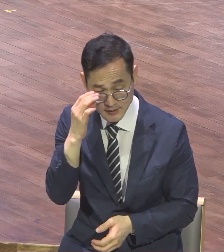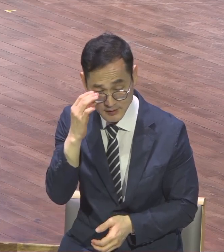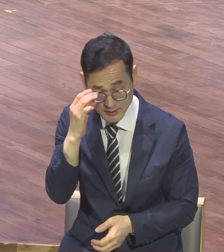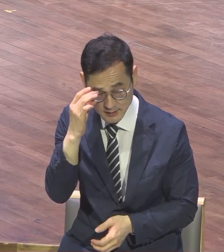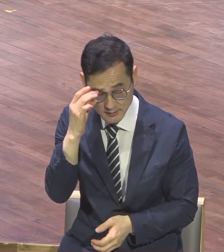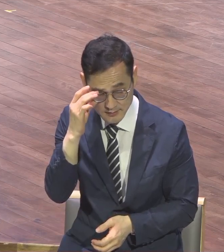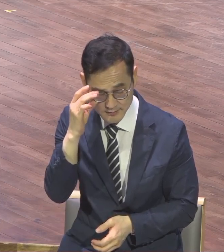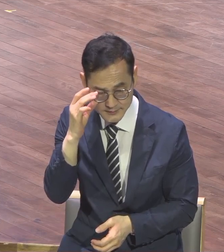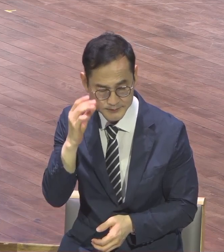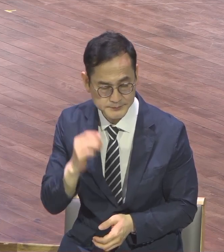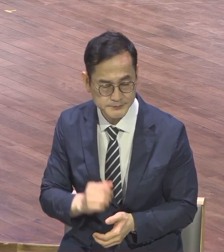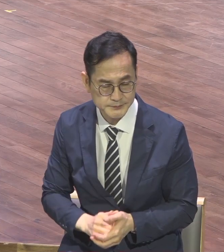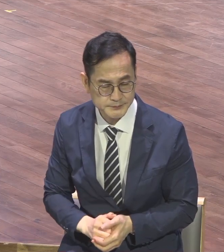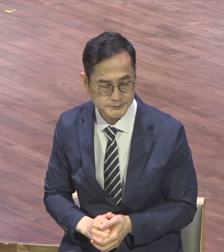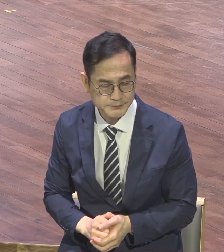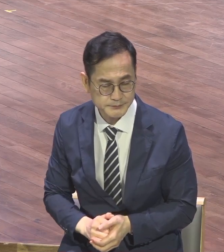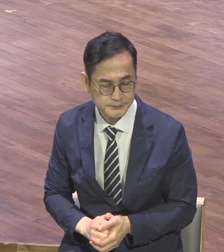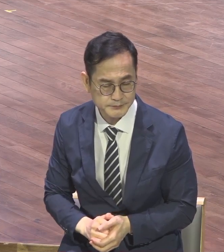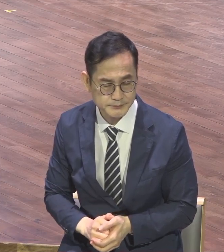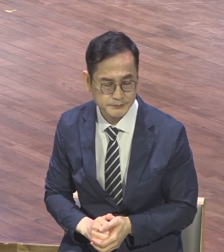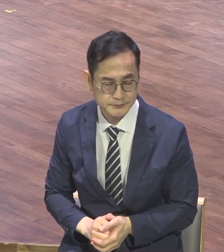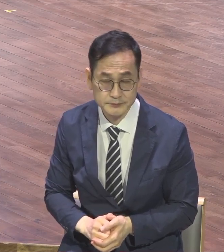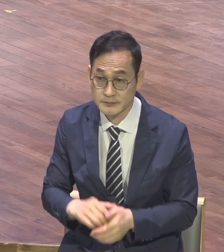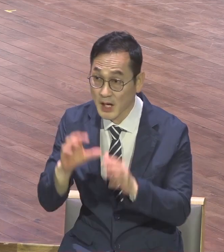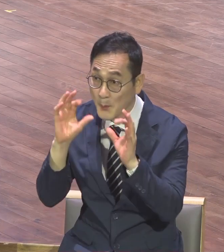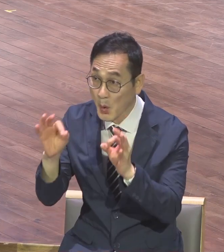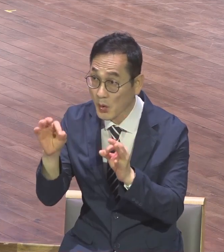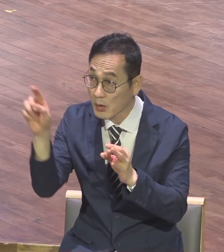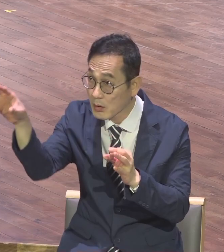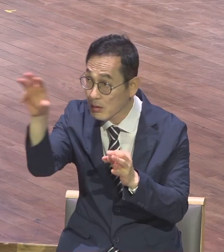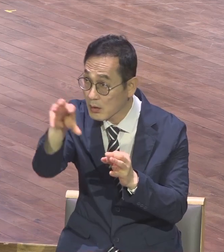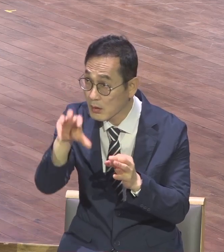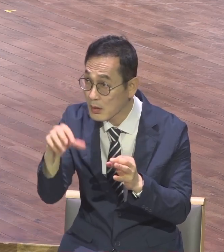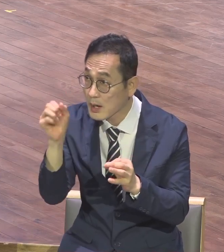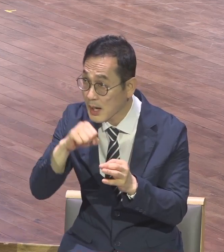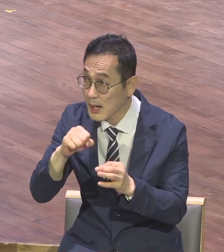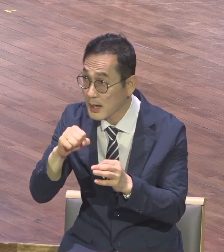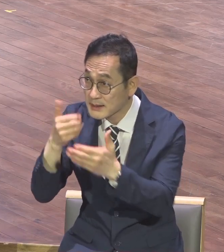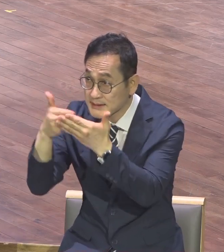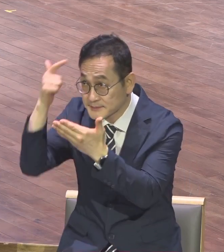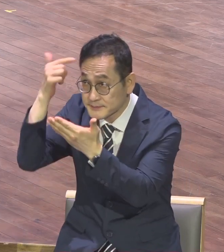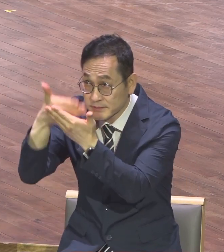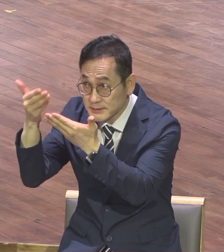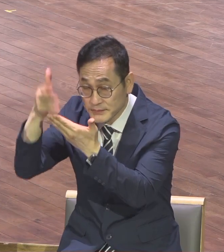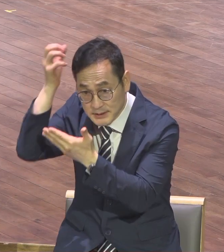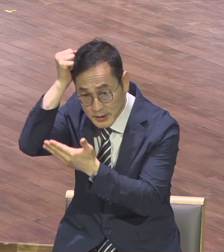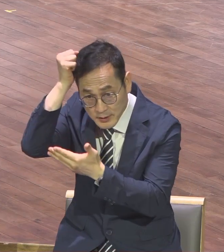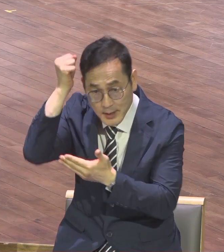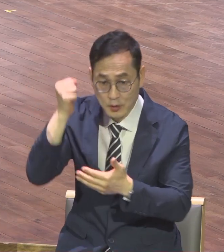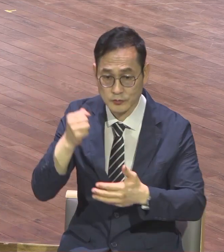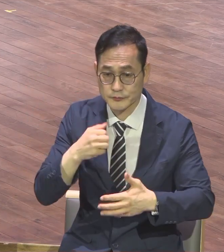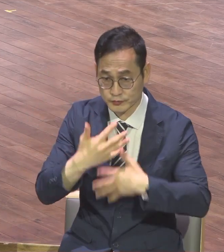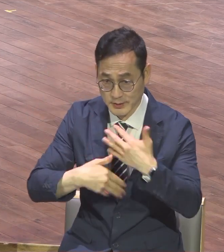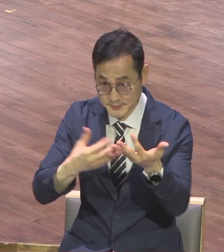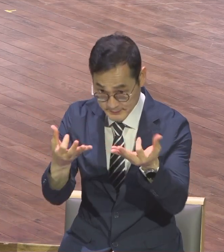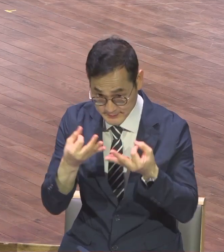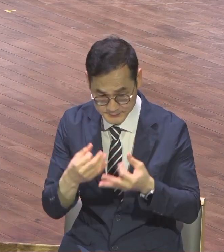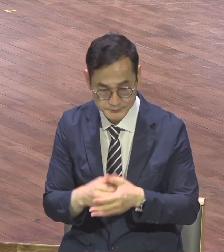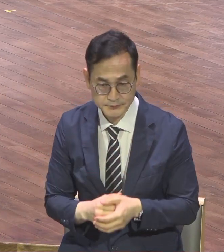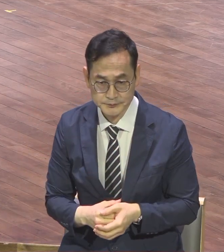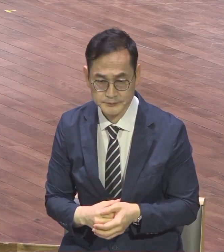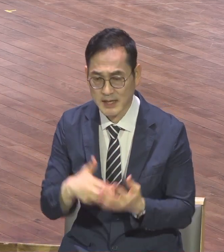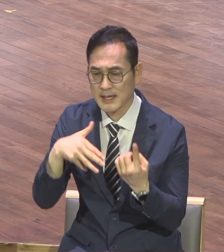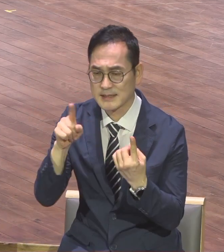싶어서 여러분 잘 보시고 그렇게 말씀 들으시기 바랍니다. 사도 바울이 1차 선교